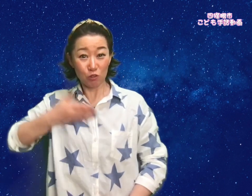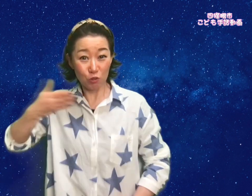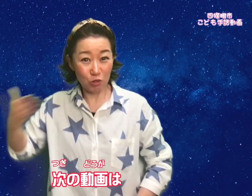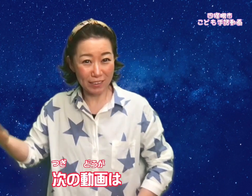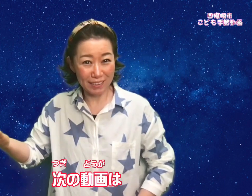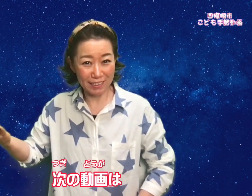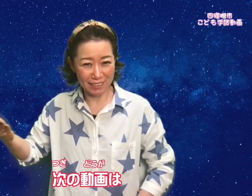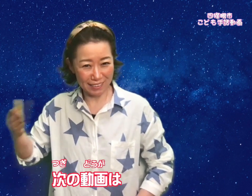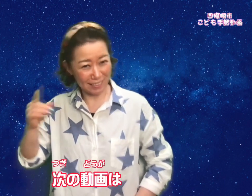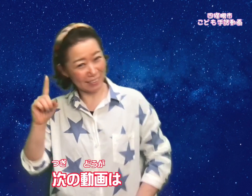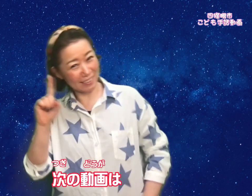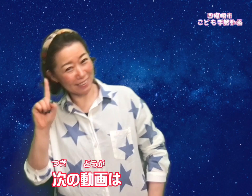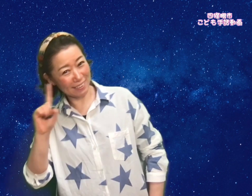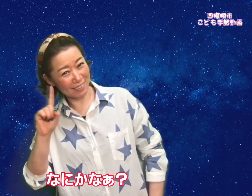次の動画は何かな？